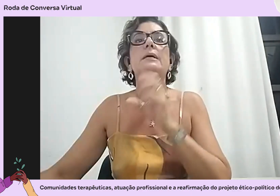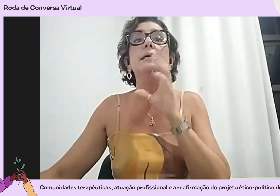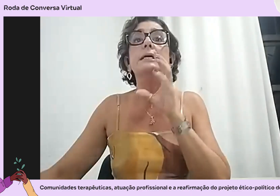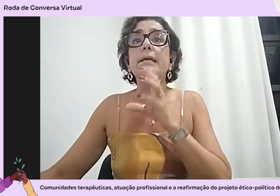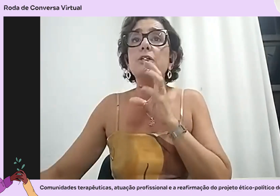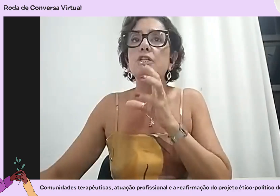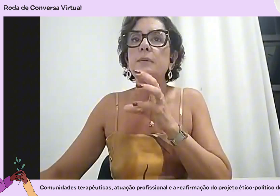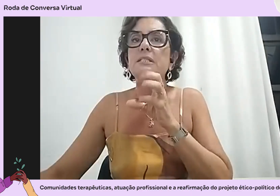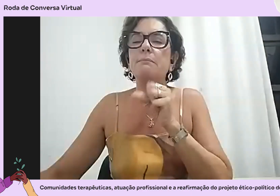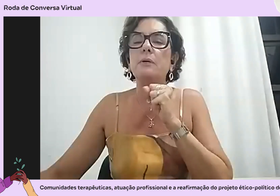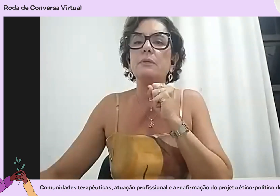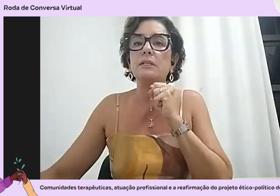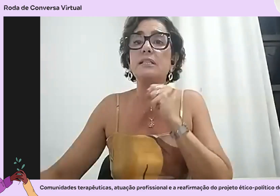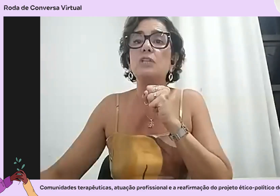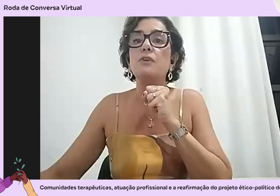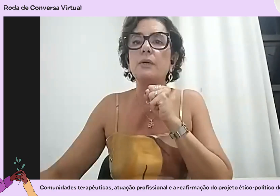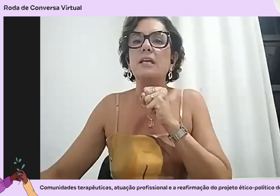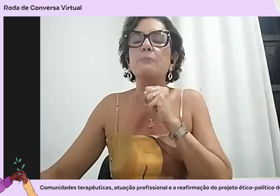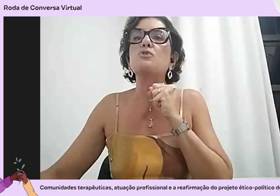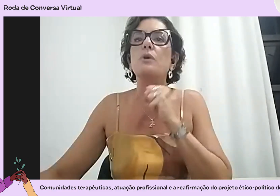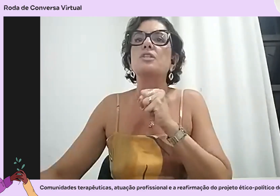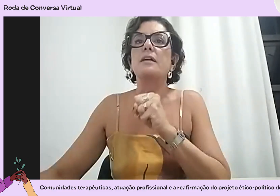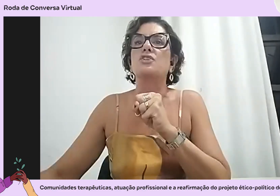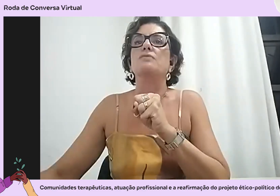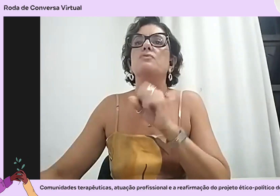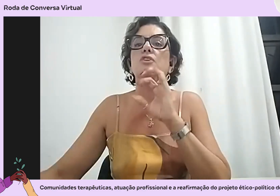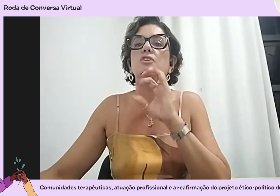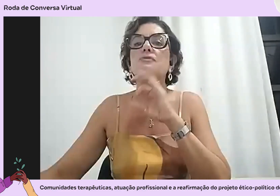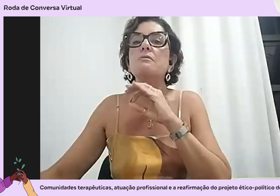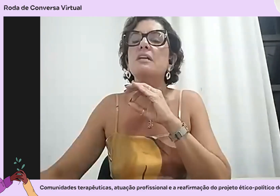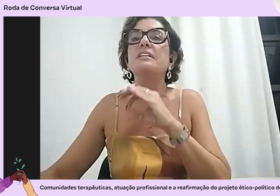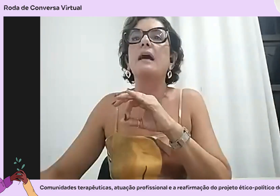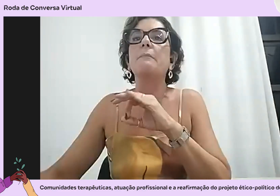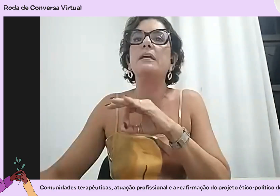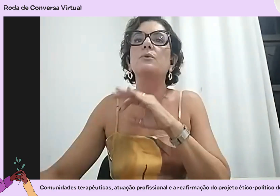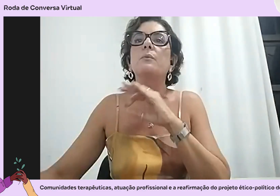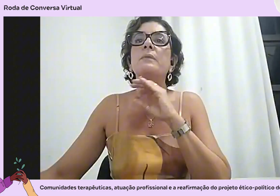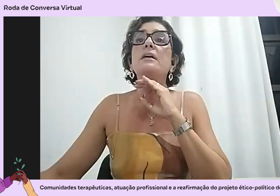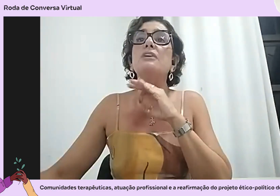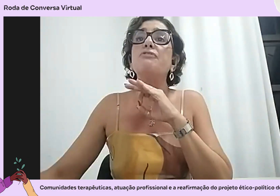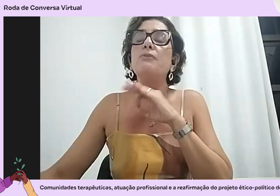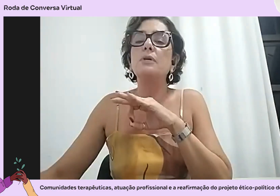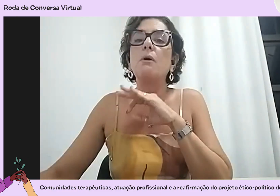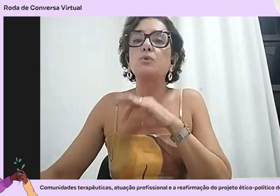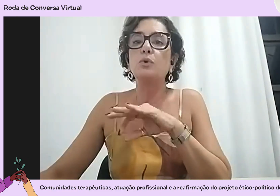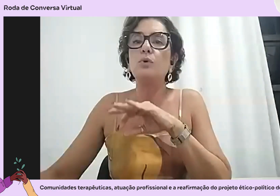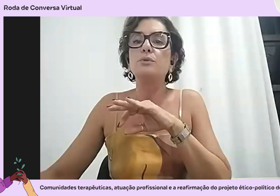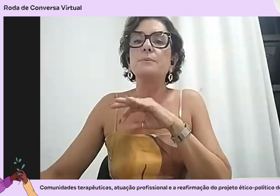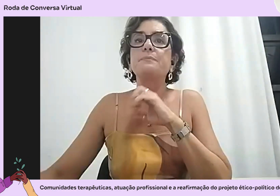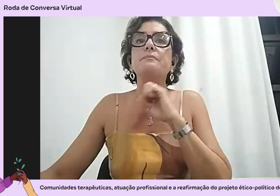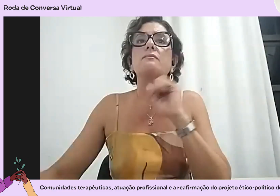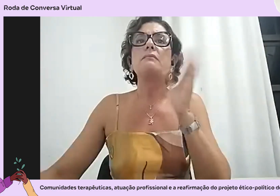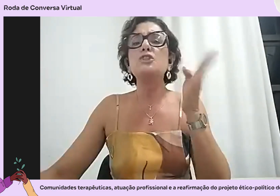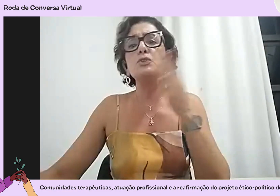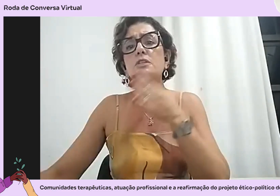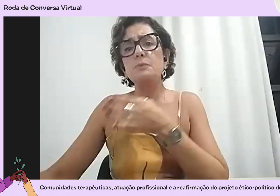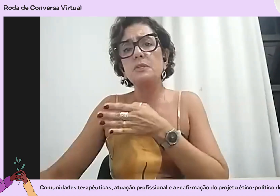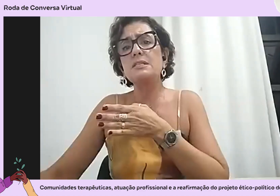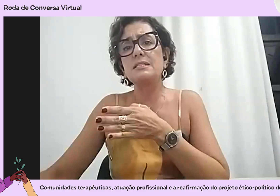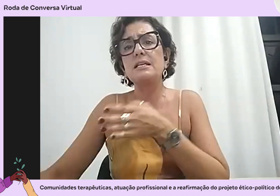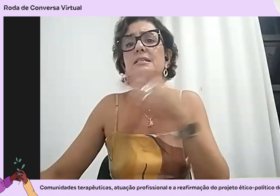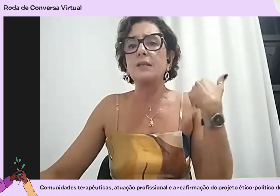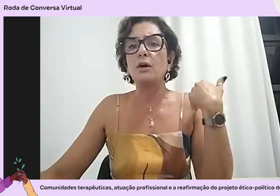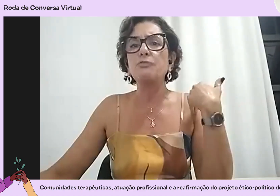aqui primeiro. O que a gente percebeu, identificou em termos quantitativos? A gente fez um levantamento, foram ao todo,